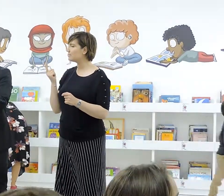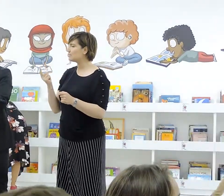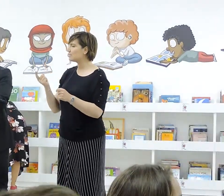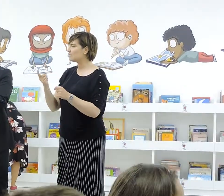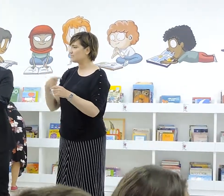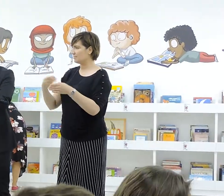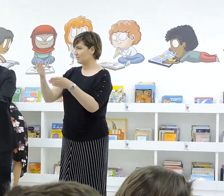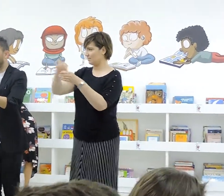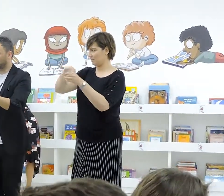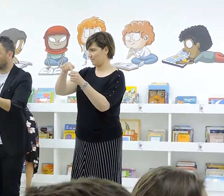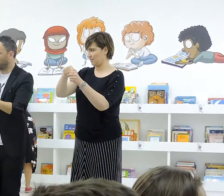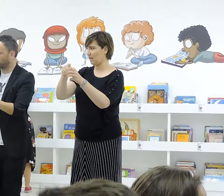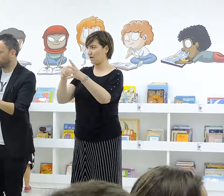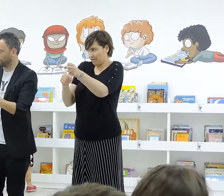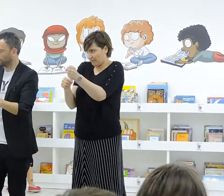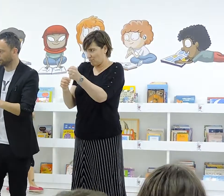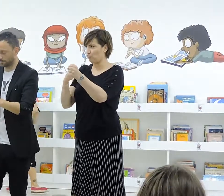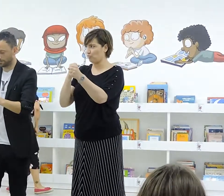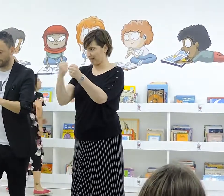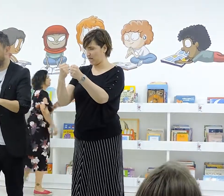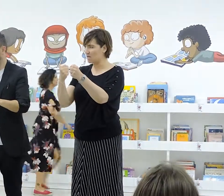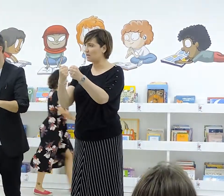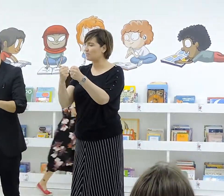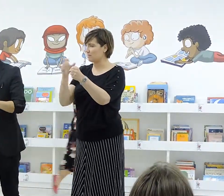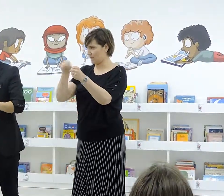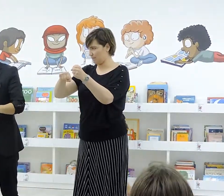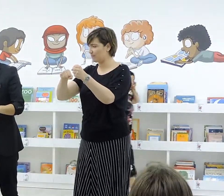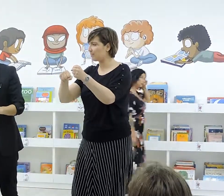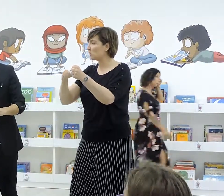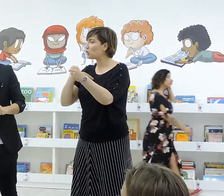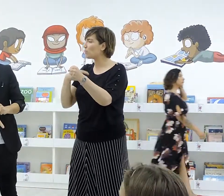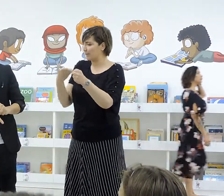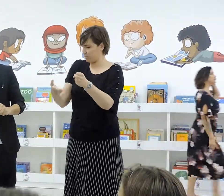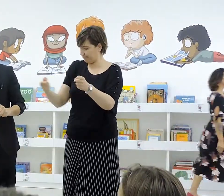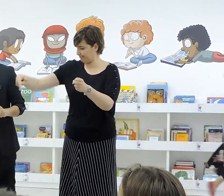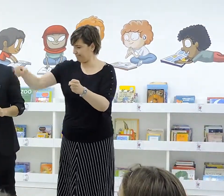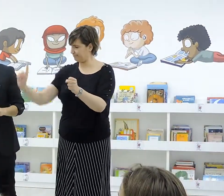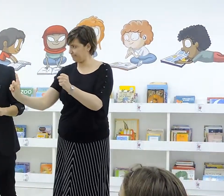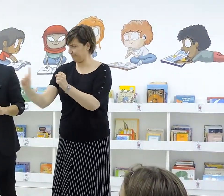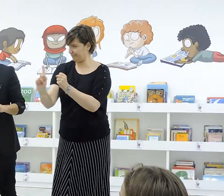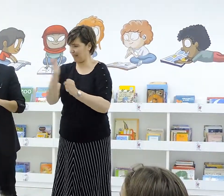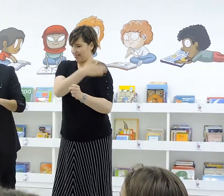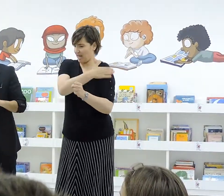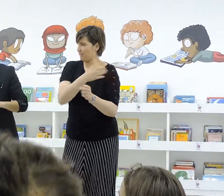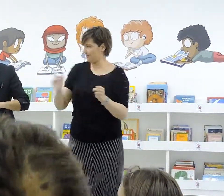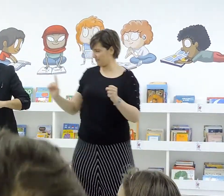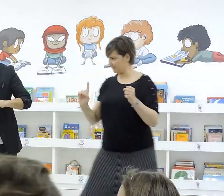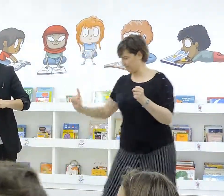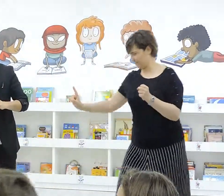a poner aquí fuerte, apretarlo el pañuelo, ¿vale? Te voy a pedir que te pongas aquí a mi izquierda, si no te